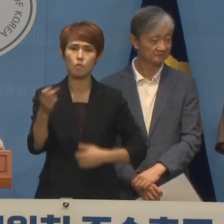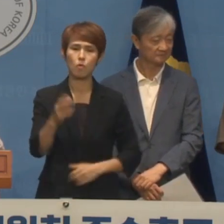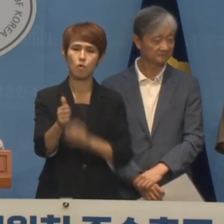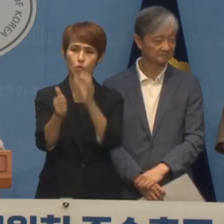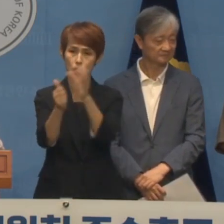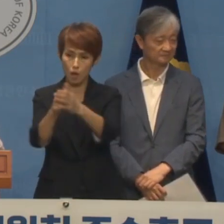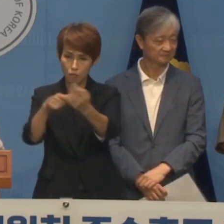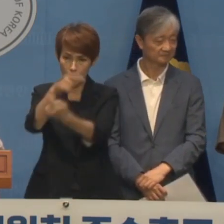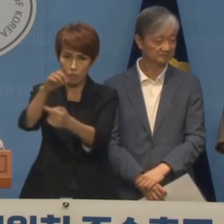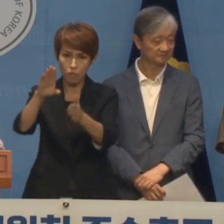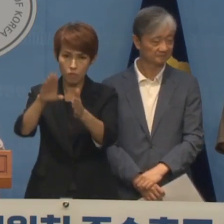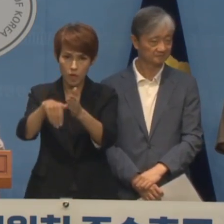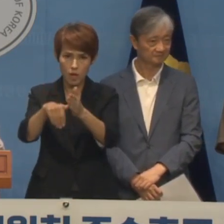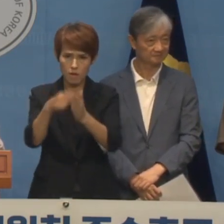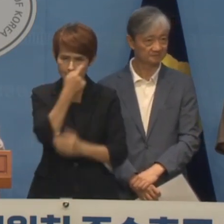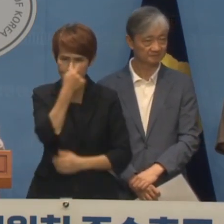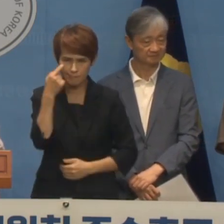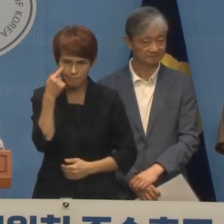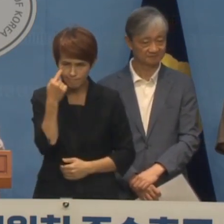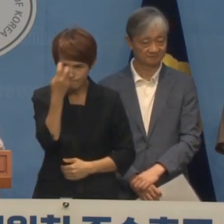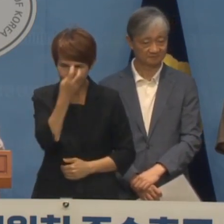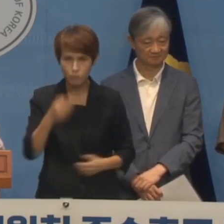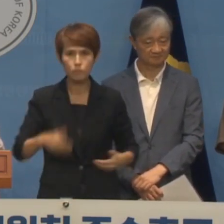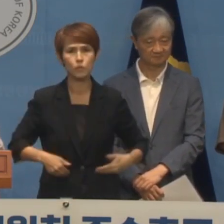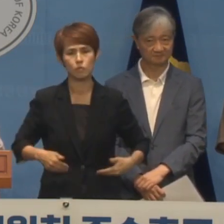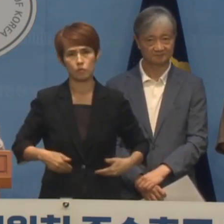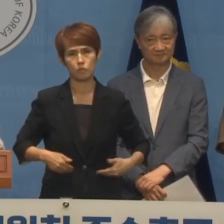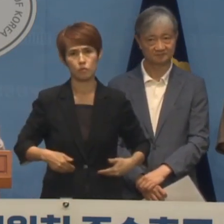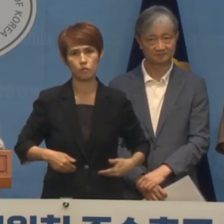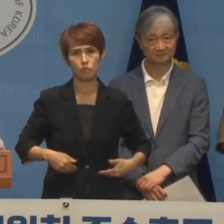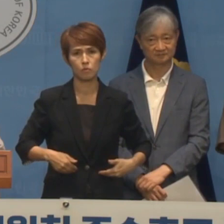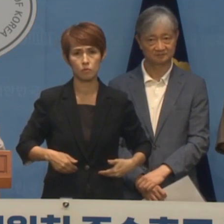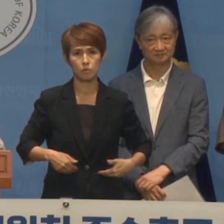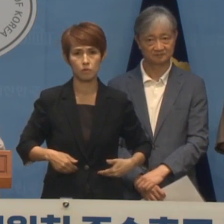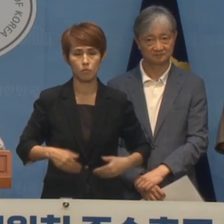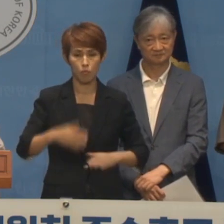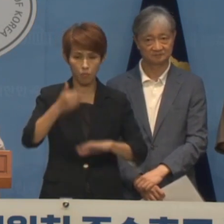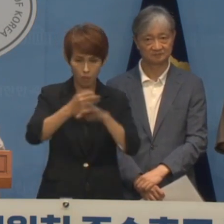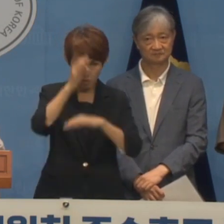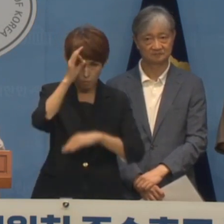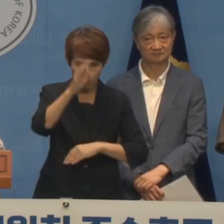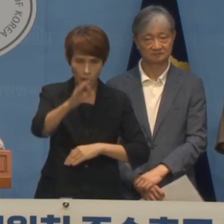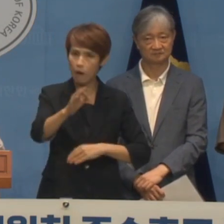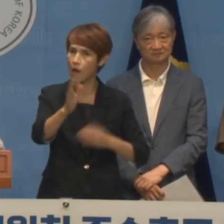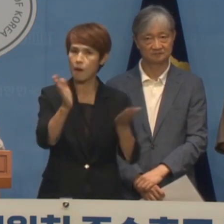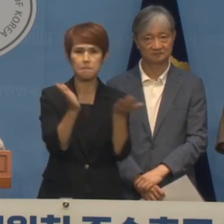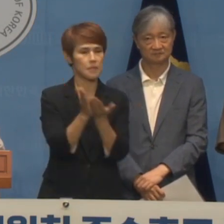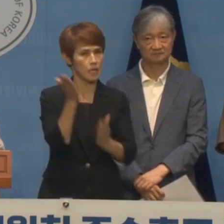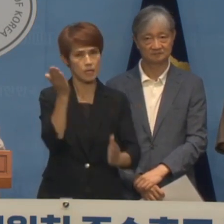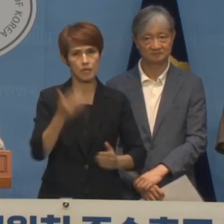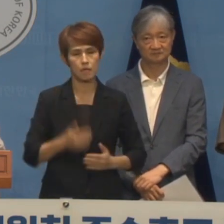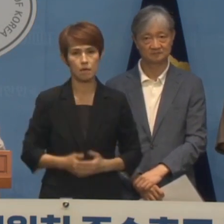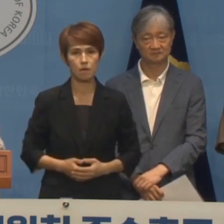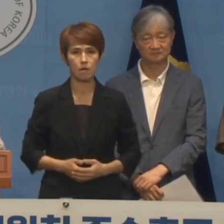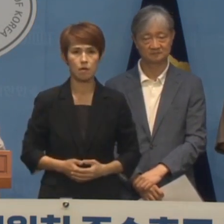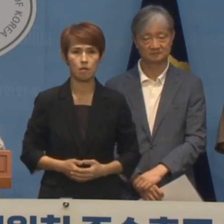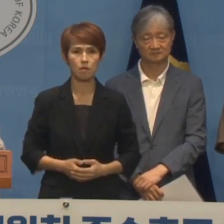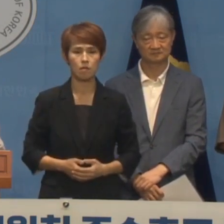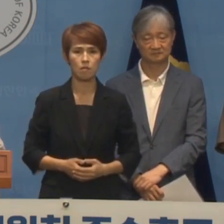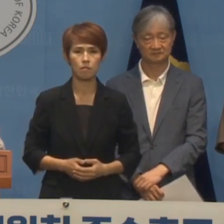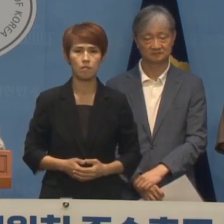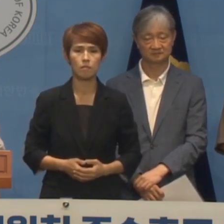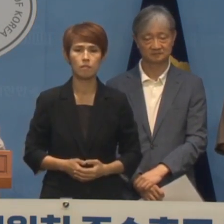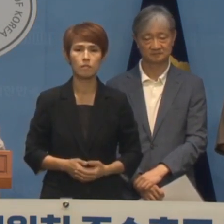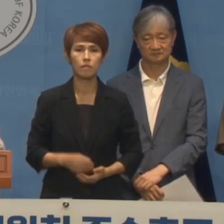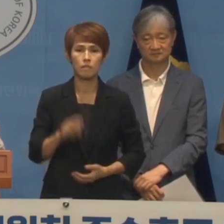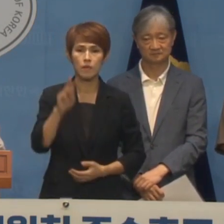운용에서도 철저한 검증이 필요합니다. 하지만 이번 결과는 전혀 그렇지 못합니다. 대표적인 바이아웃